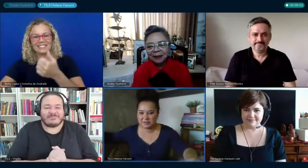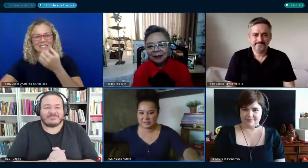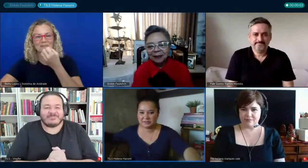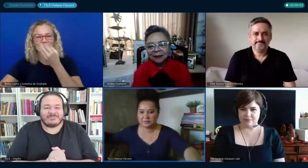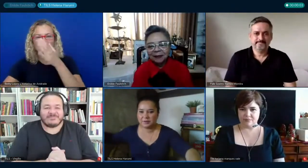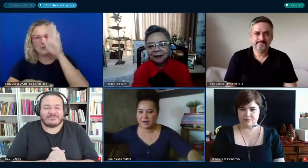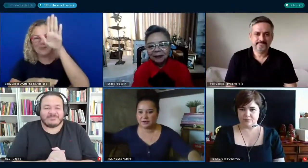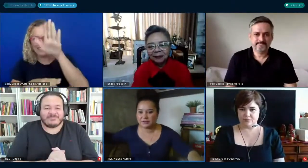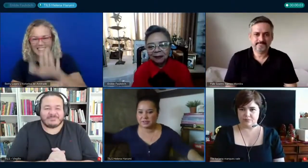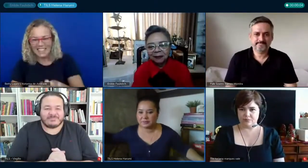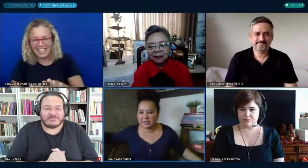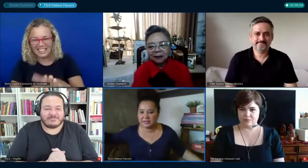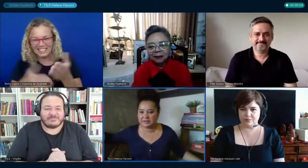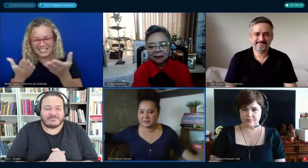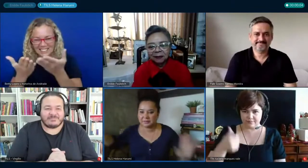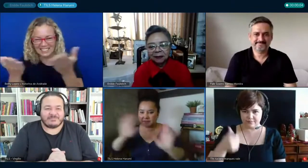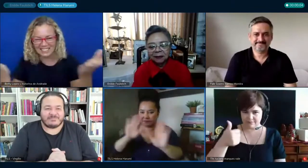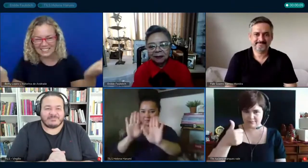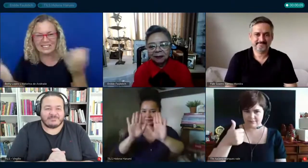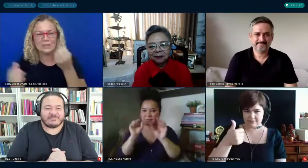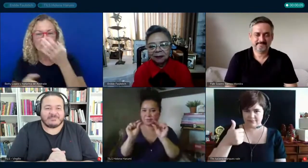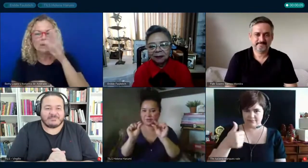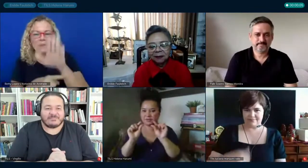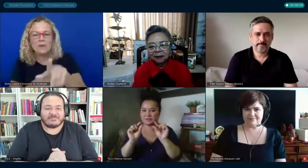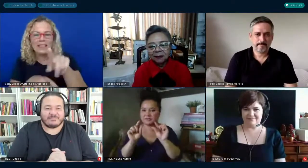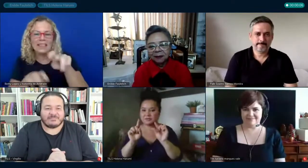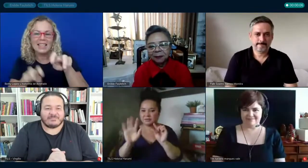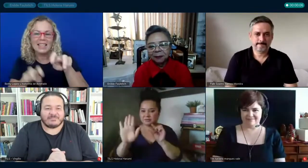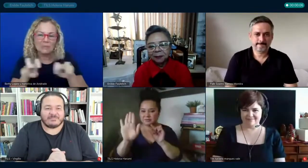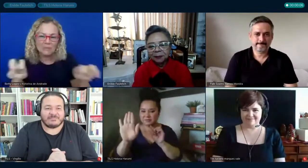Professora, só testando meu áudio também.